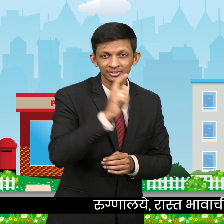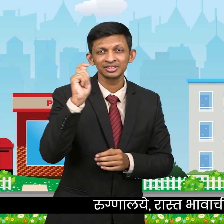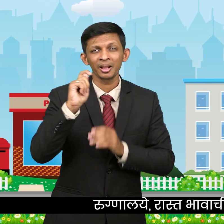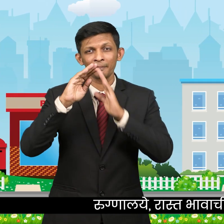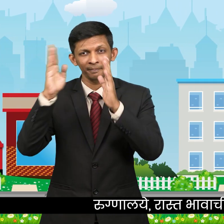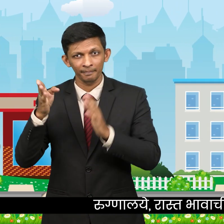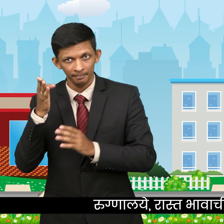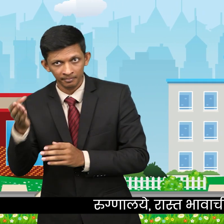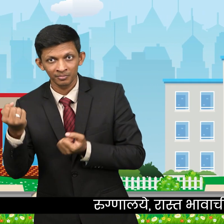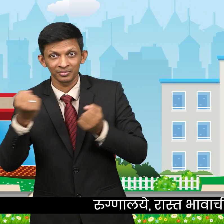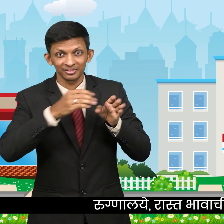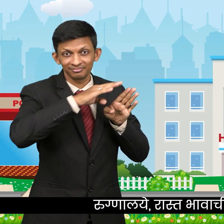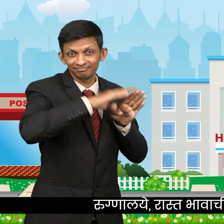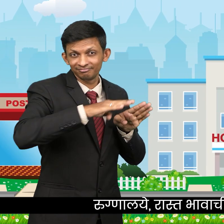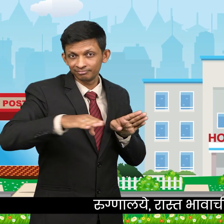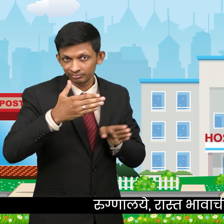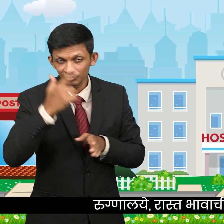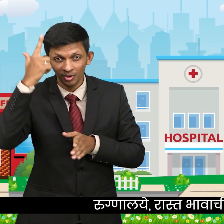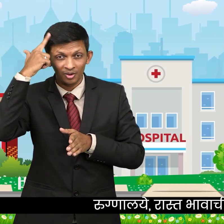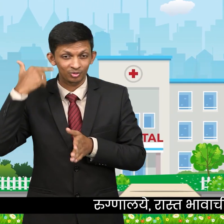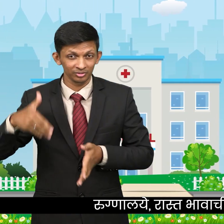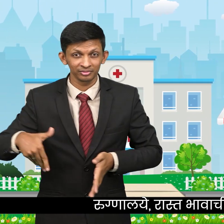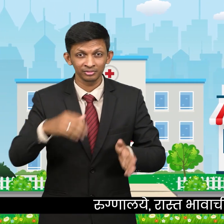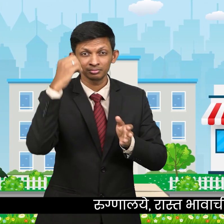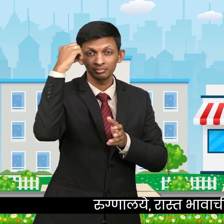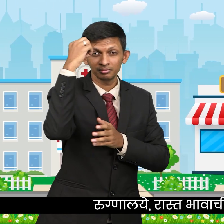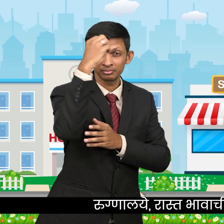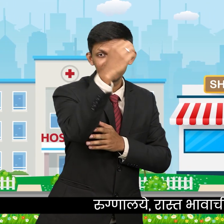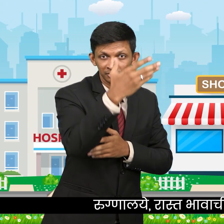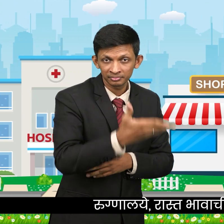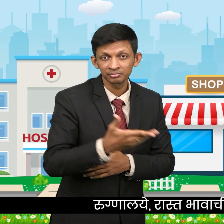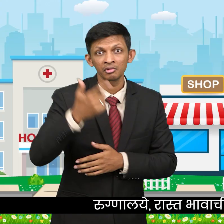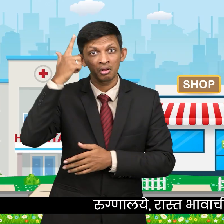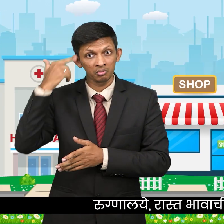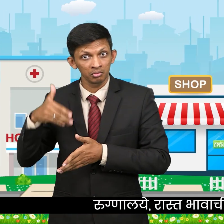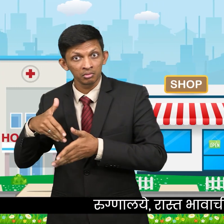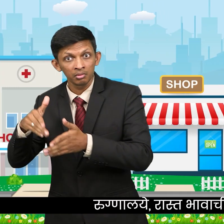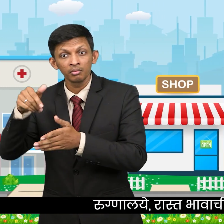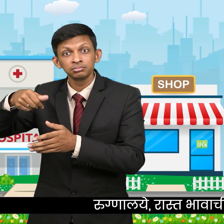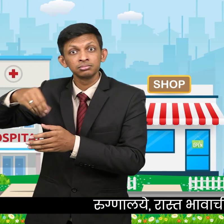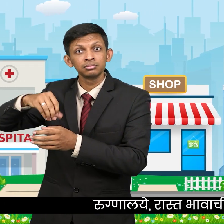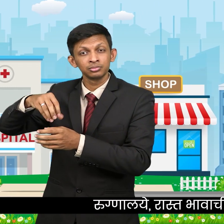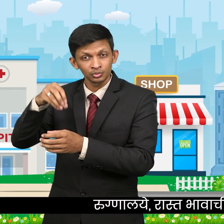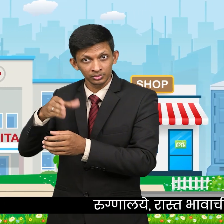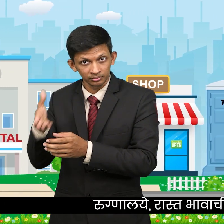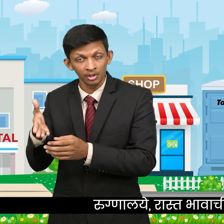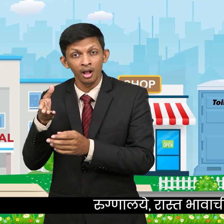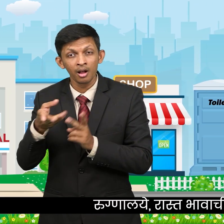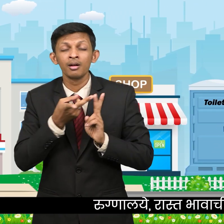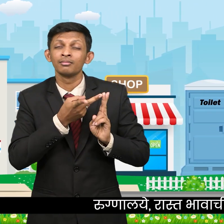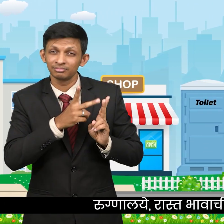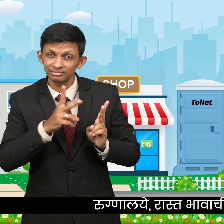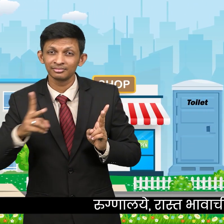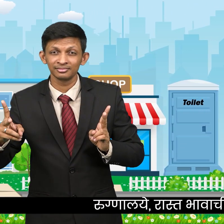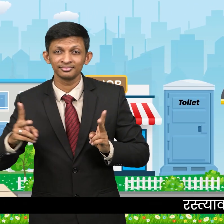रुग्णालये, रास्त भावाची दुकाने, शौचालये, बस स्थानके,